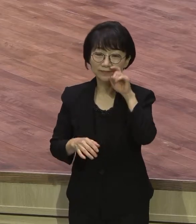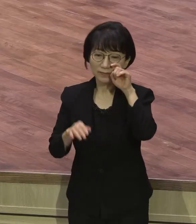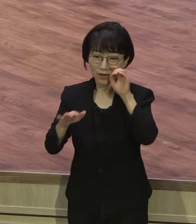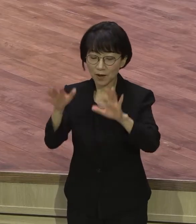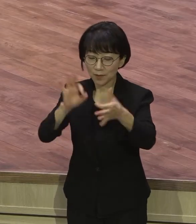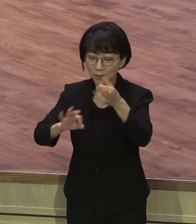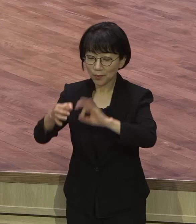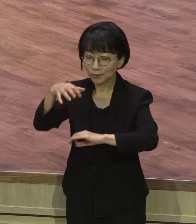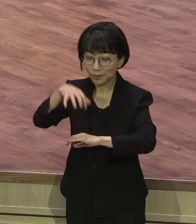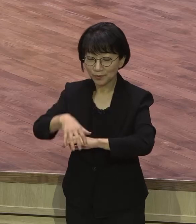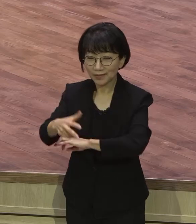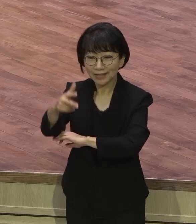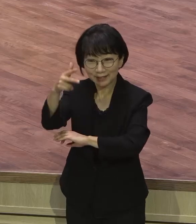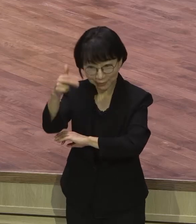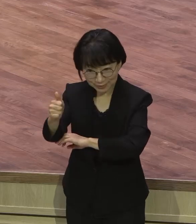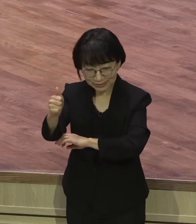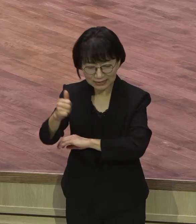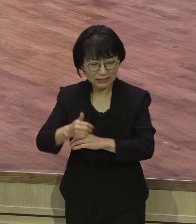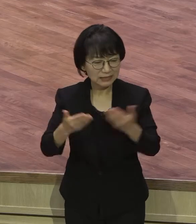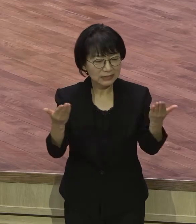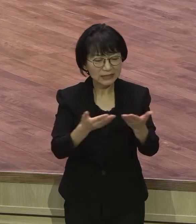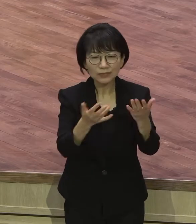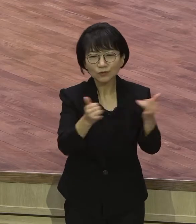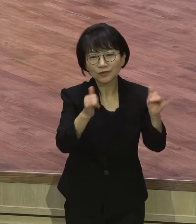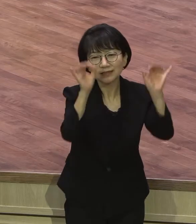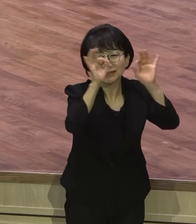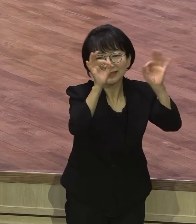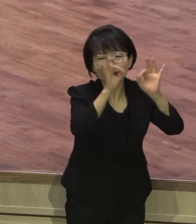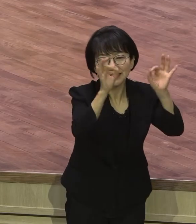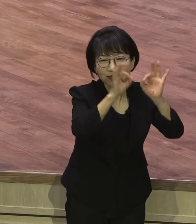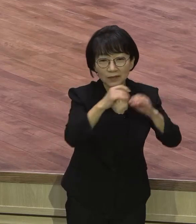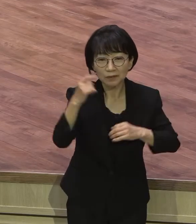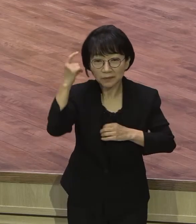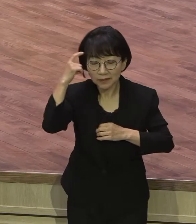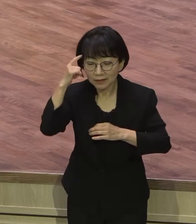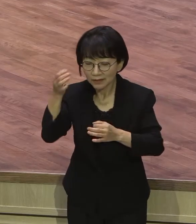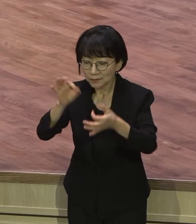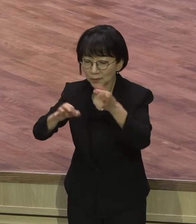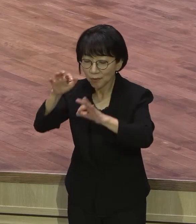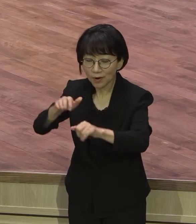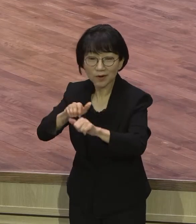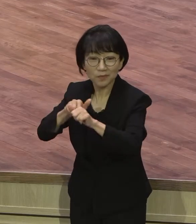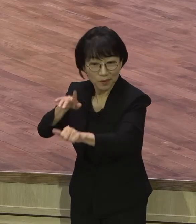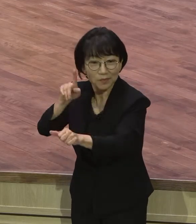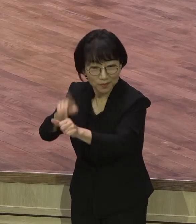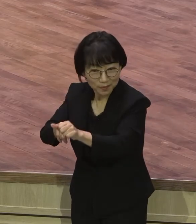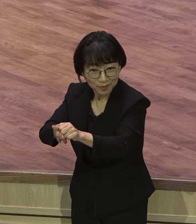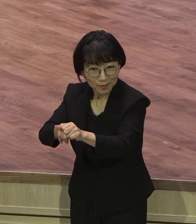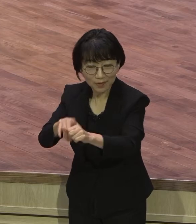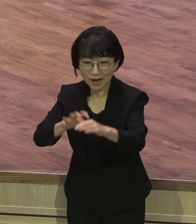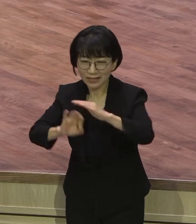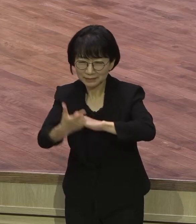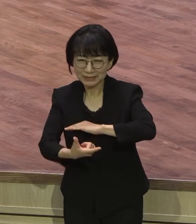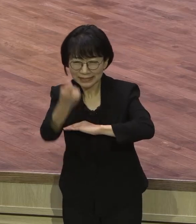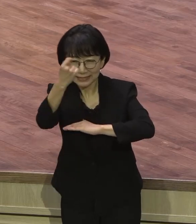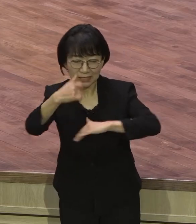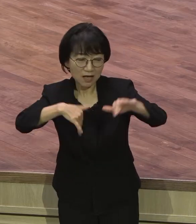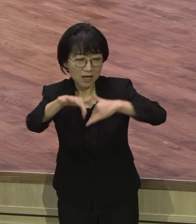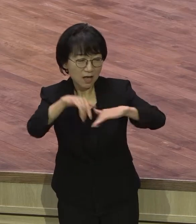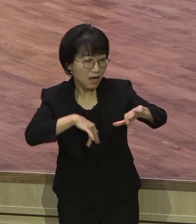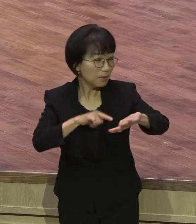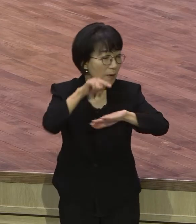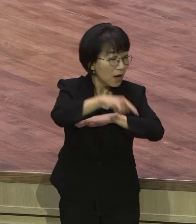포도원 주인이 품꾼을 얻어서 포도원에 들여보내려고 이른 아침에 길거리를 나가